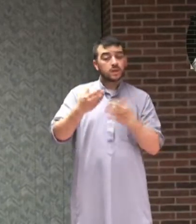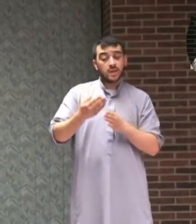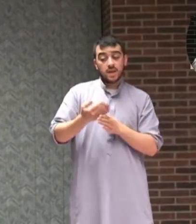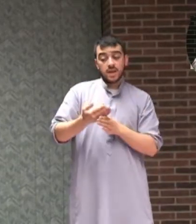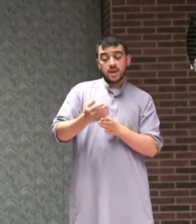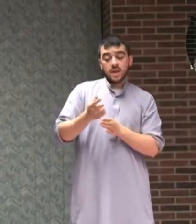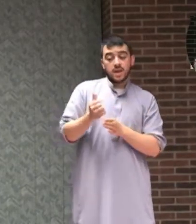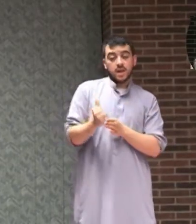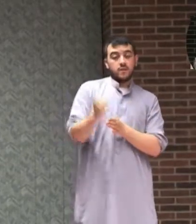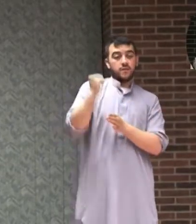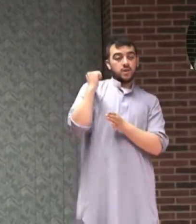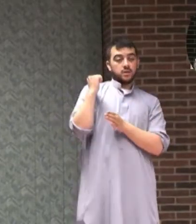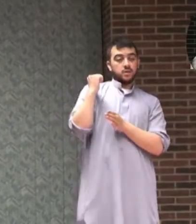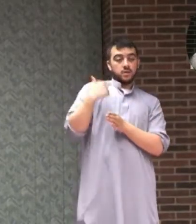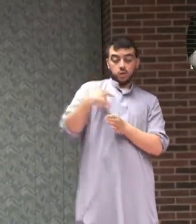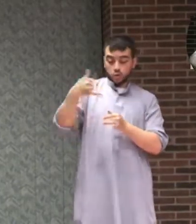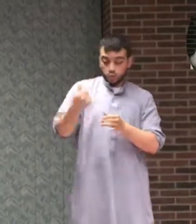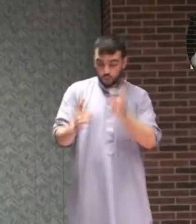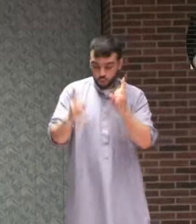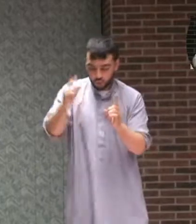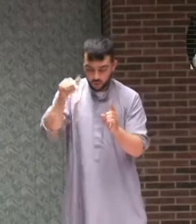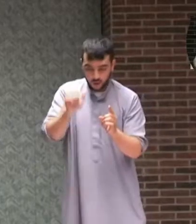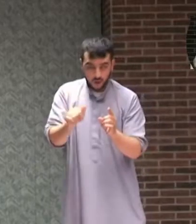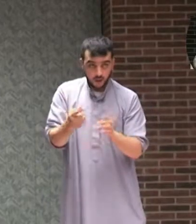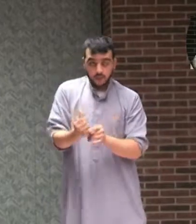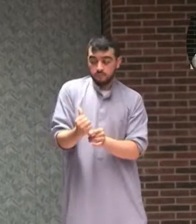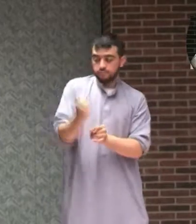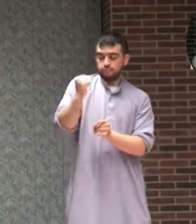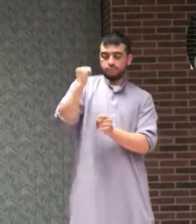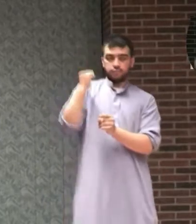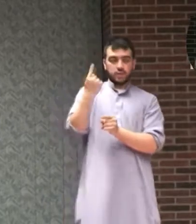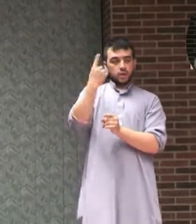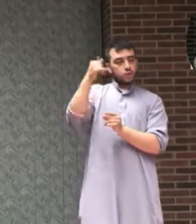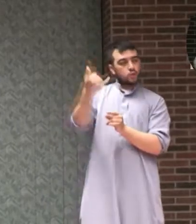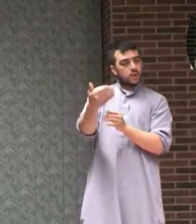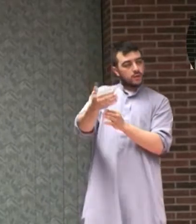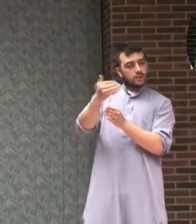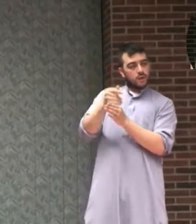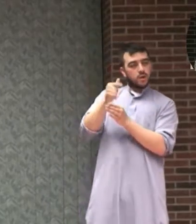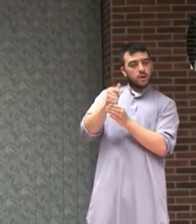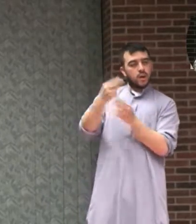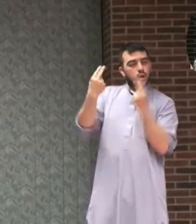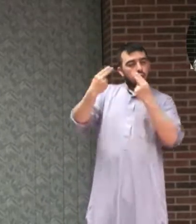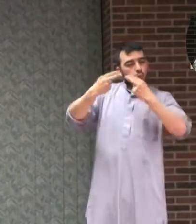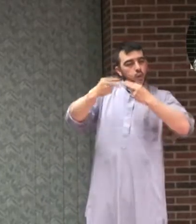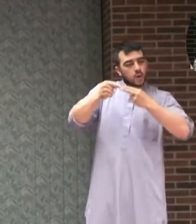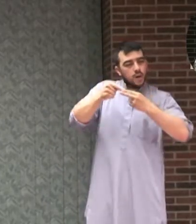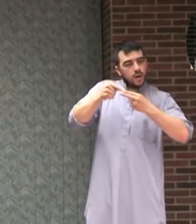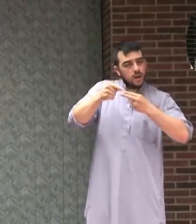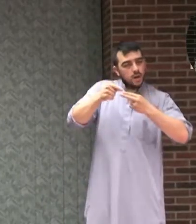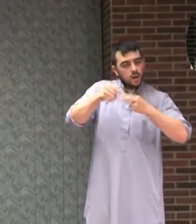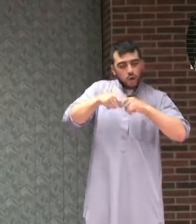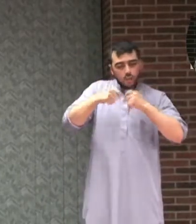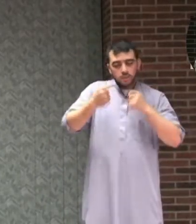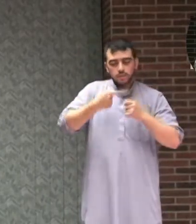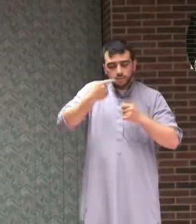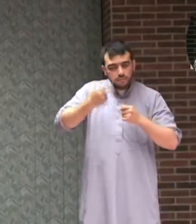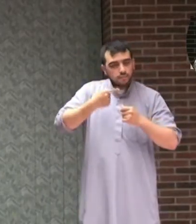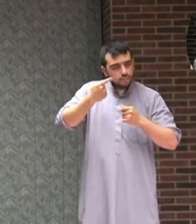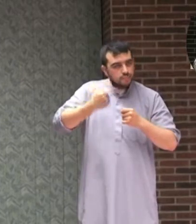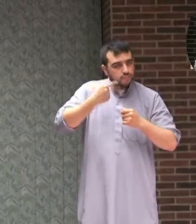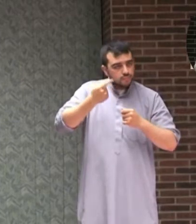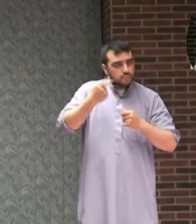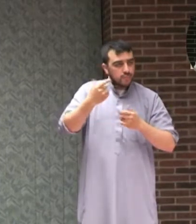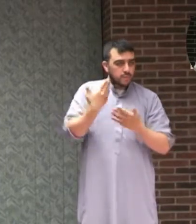fait pas tarawih. Et vous savez qu'en islam, la nuit précède le jour, c'est-à-dire que le 27, par exemple, le jour du 27, eh ben, il commencera la nuit